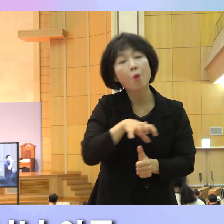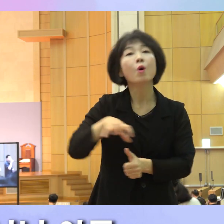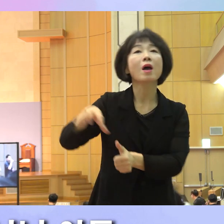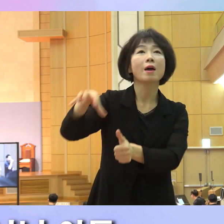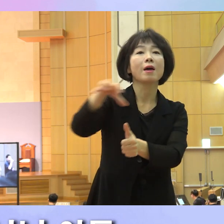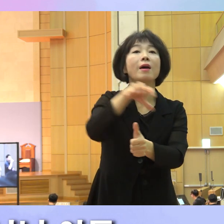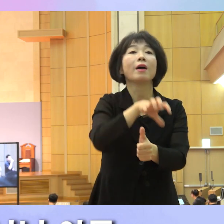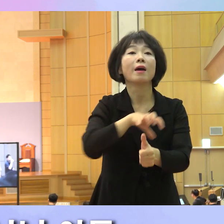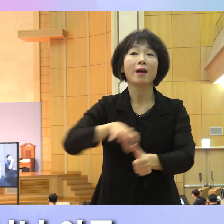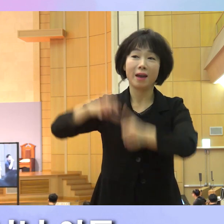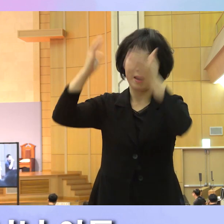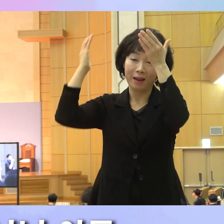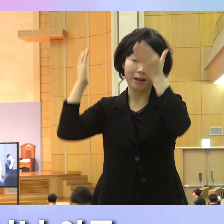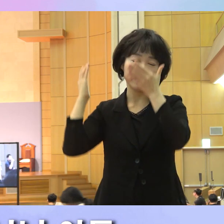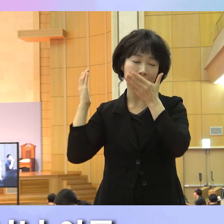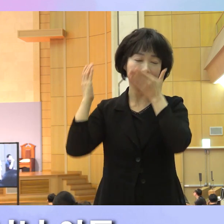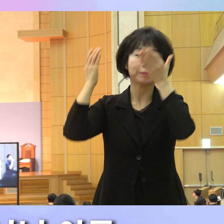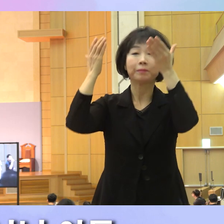지켜주시네.